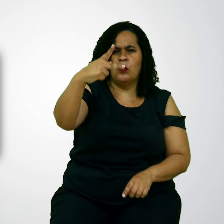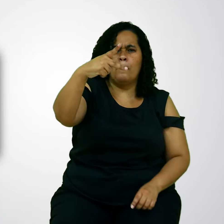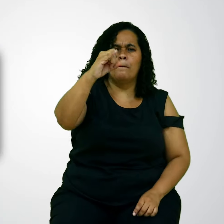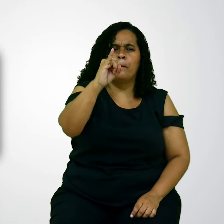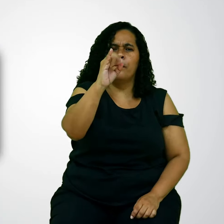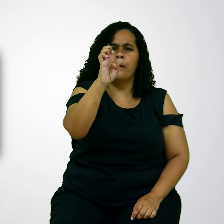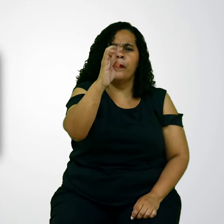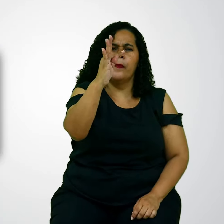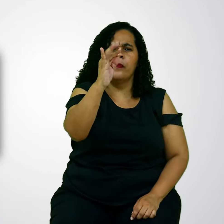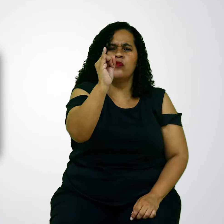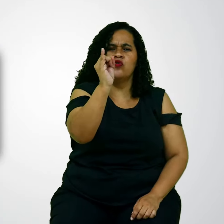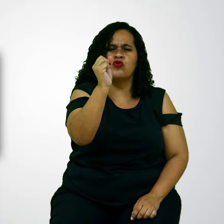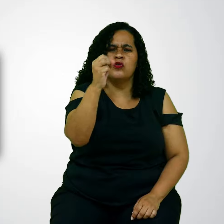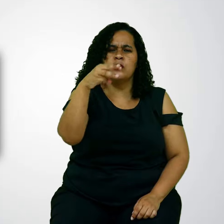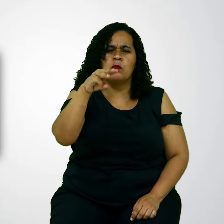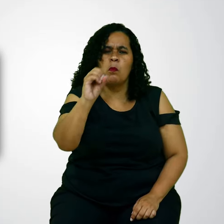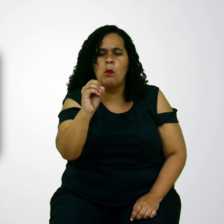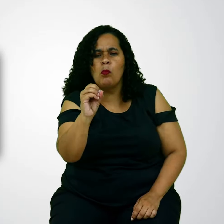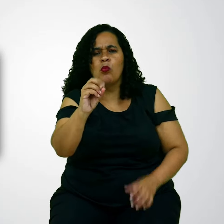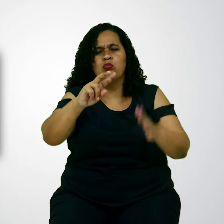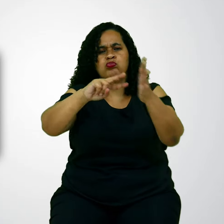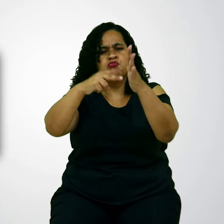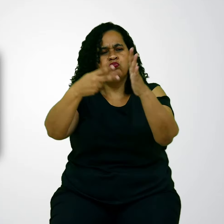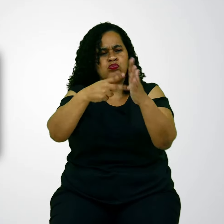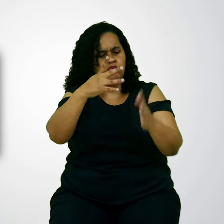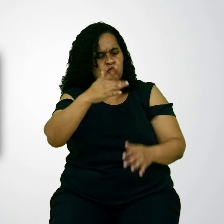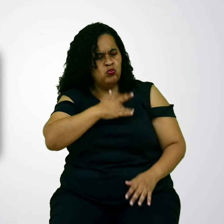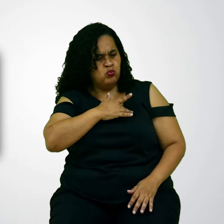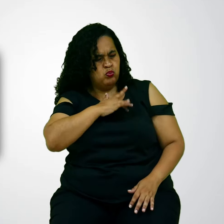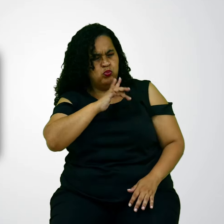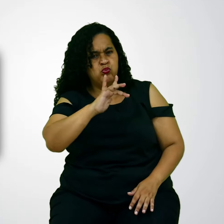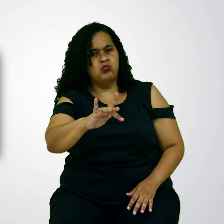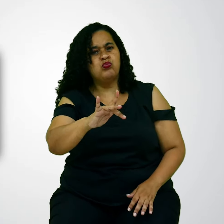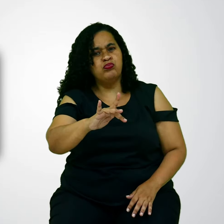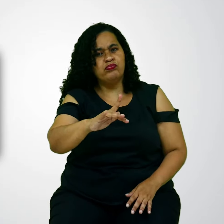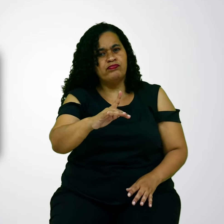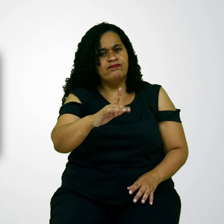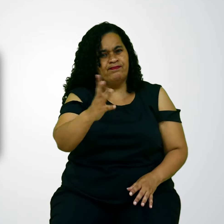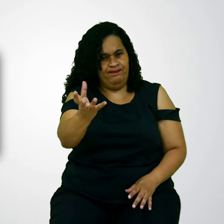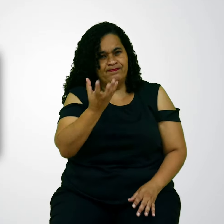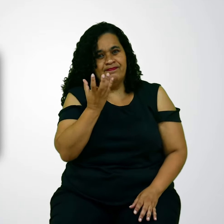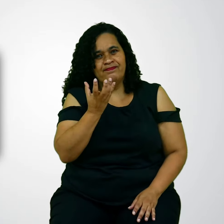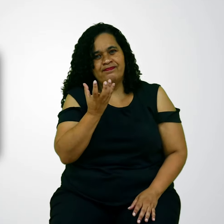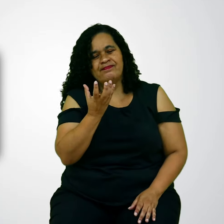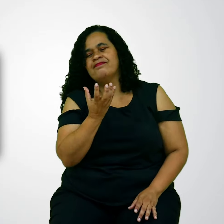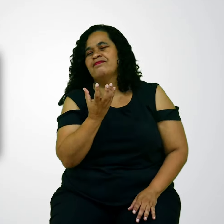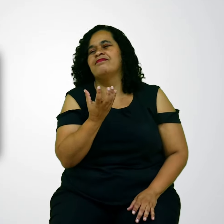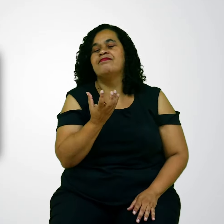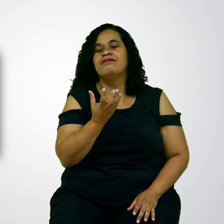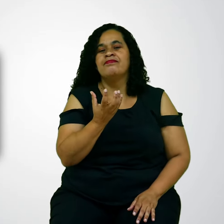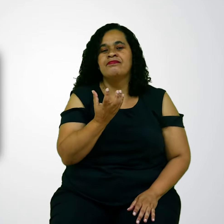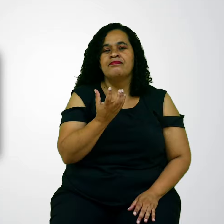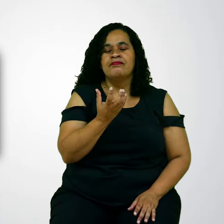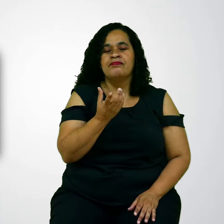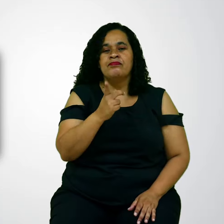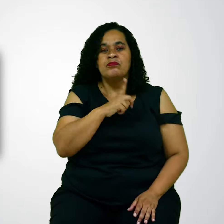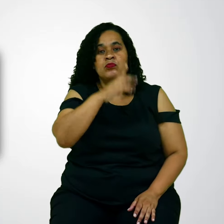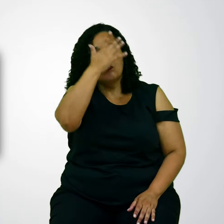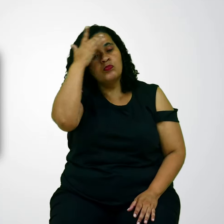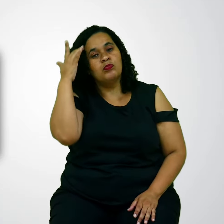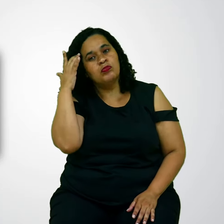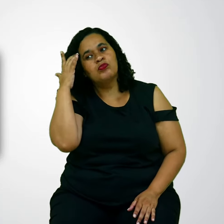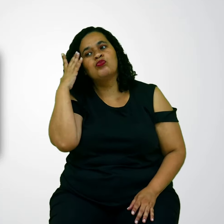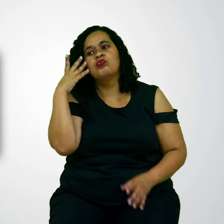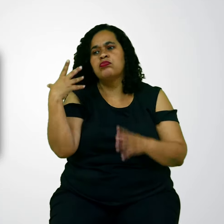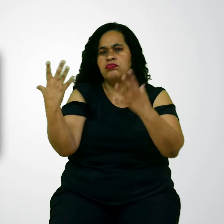piedade desejada, né? Pia desidéria, a piedade desejada, que alguns irmãos buscavam a piedade desejada,